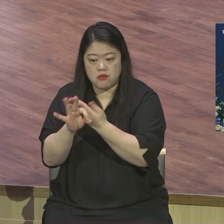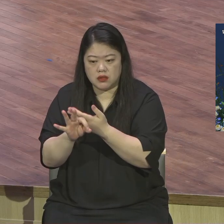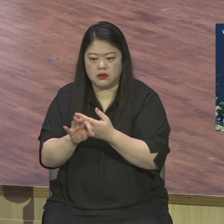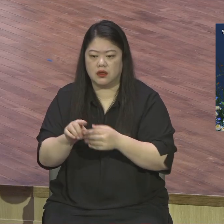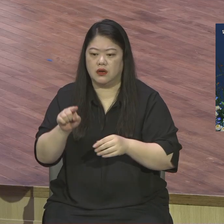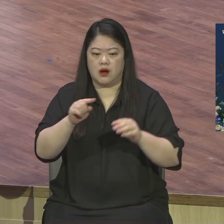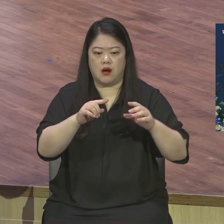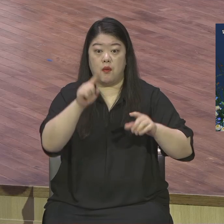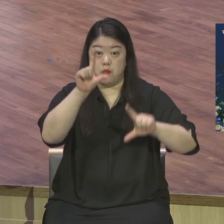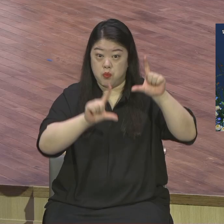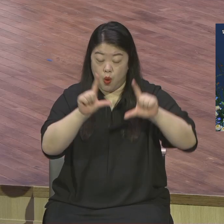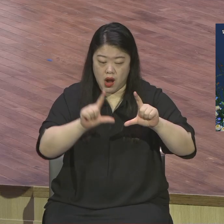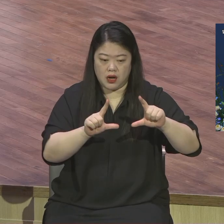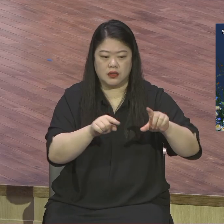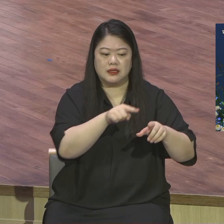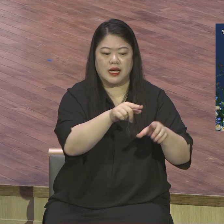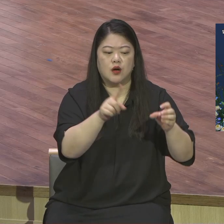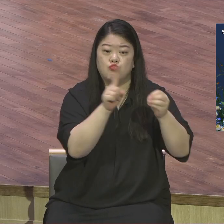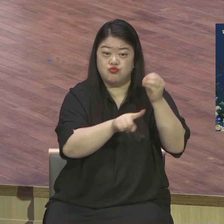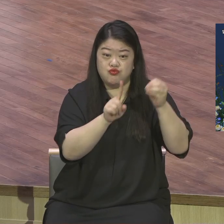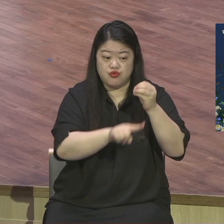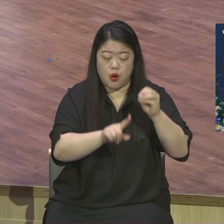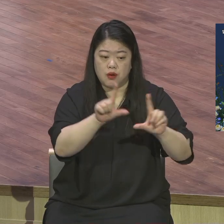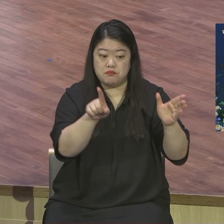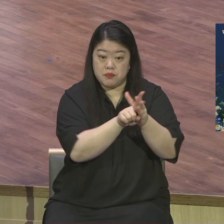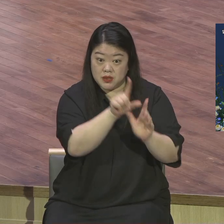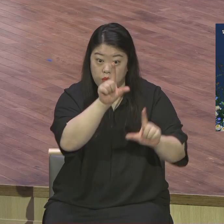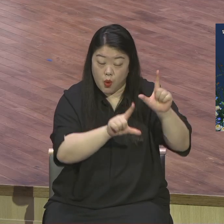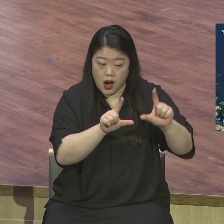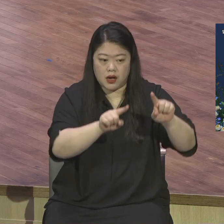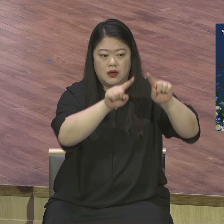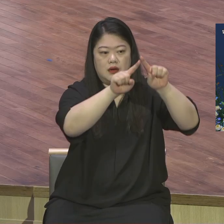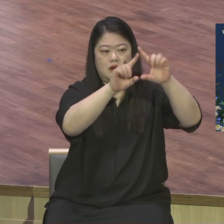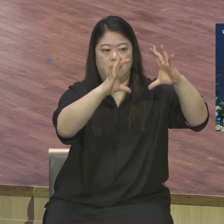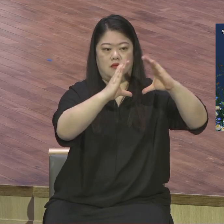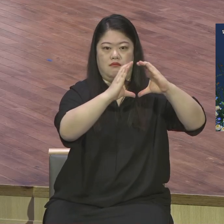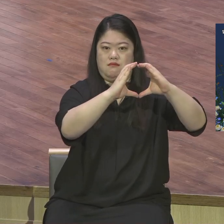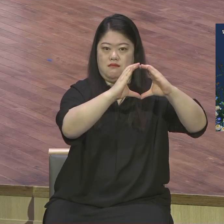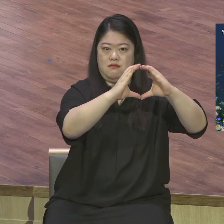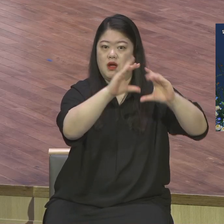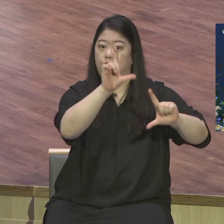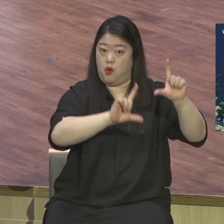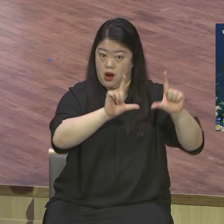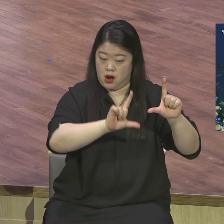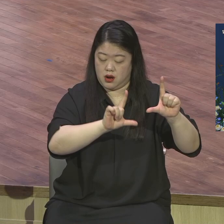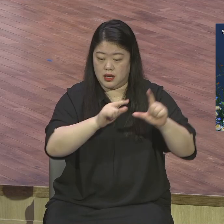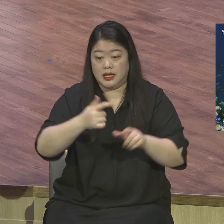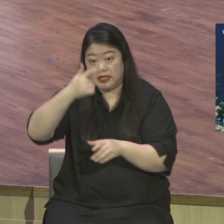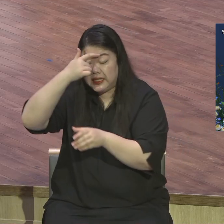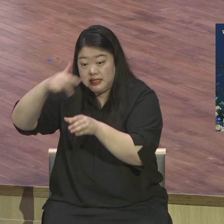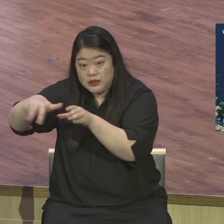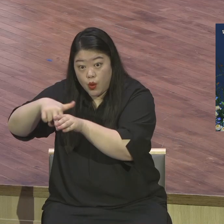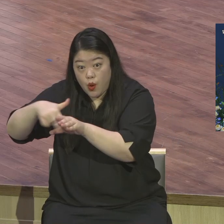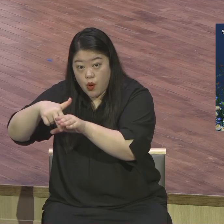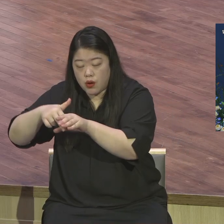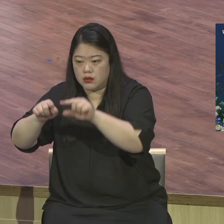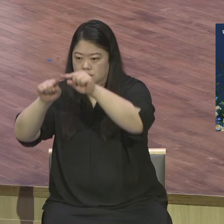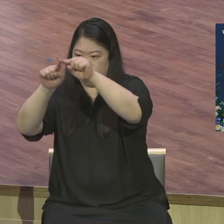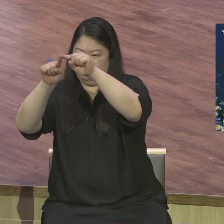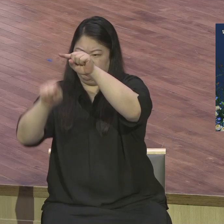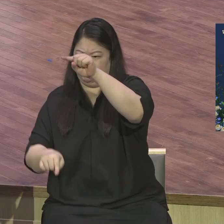처음과 끝이 분명합니다. 처음과 끝이. 그래서 게시록 22장 13절에 보면